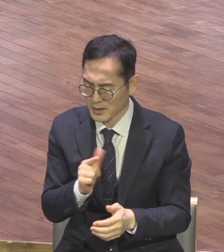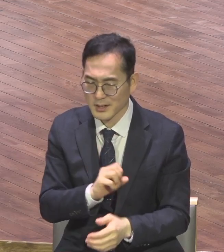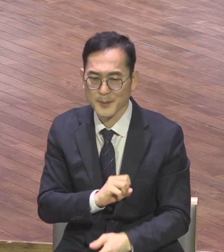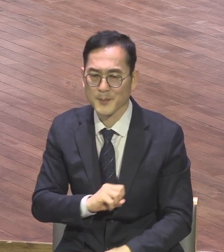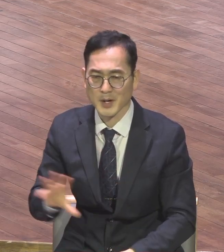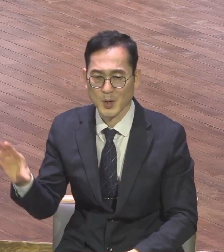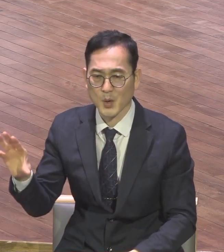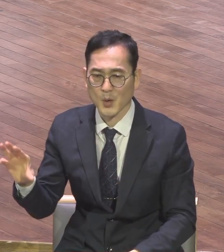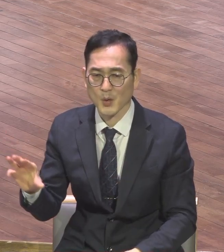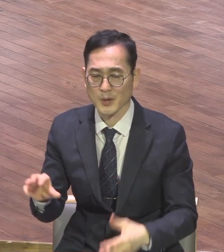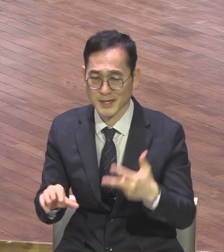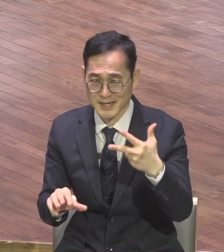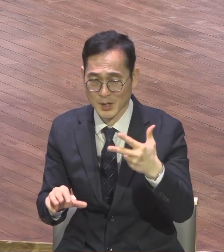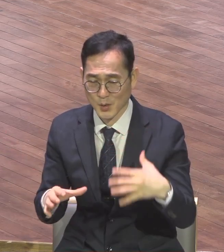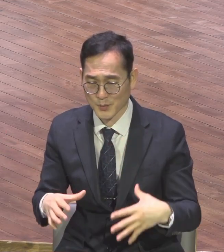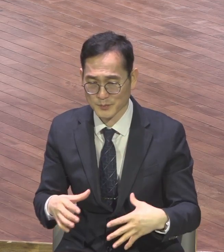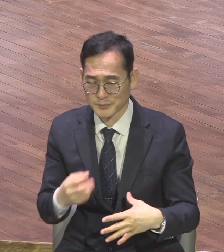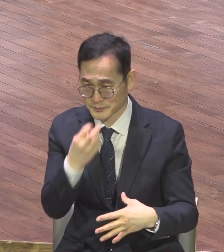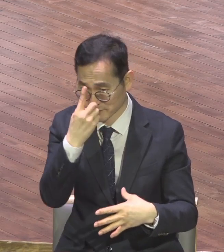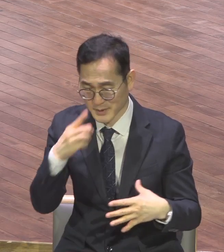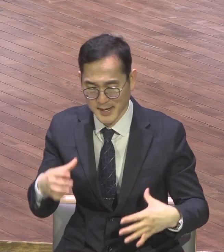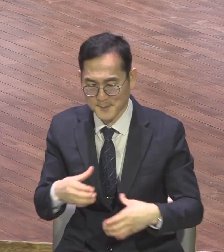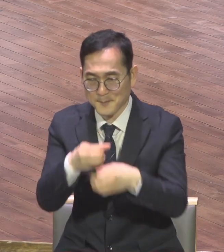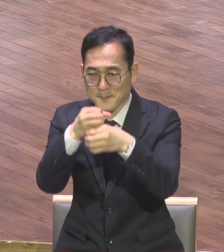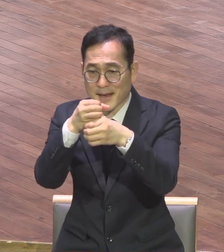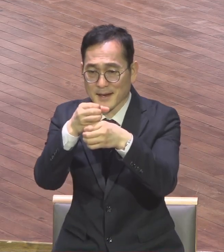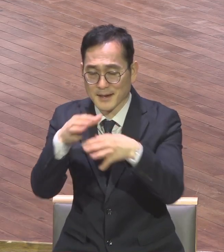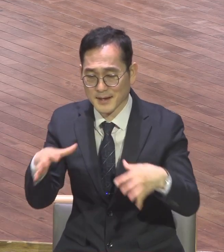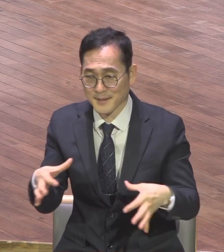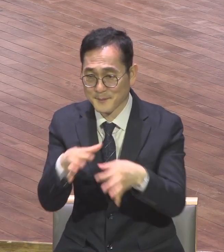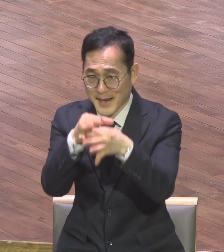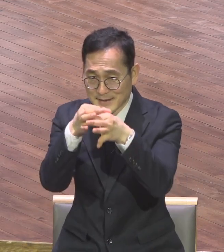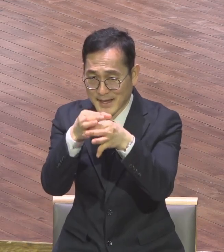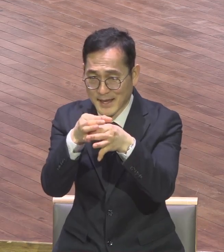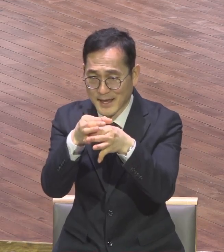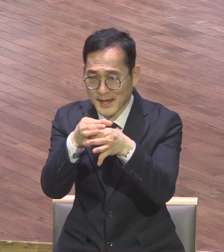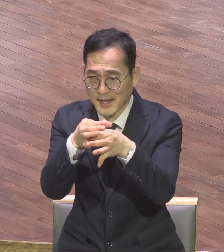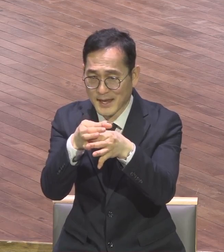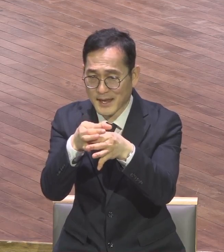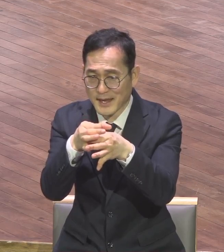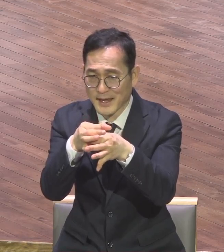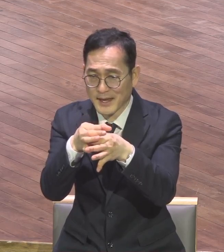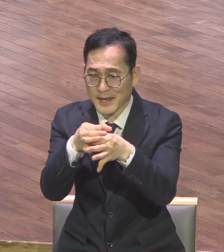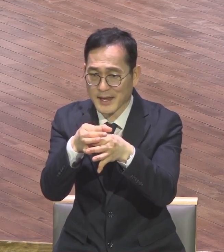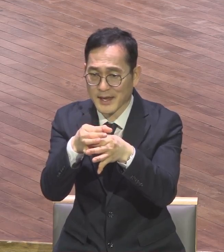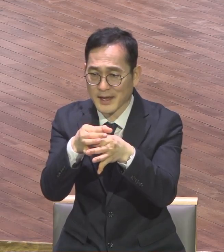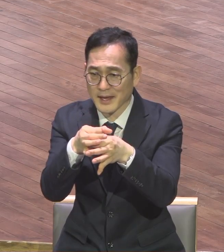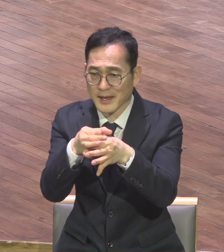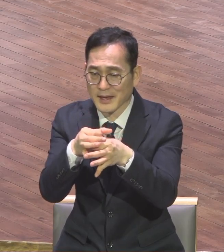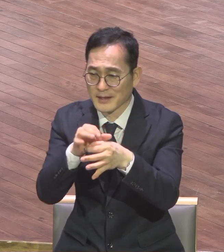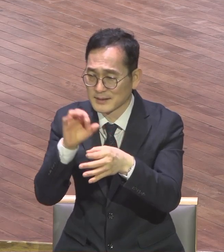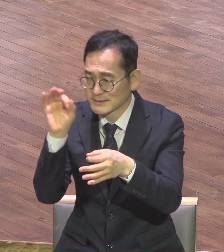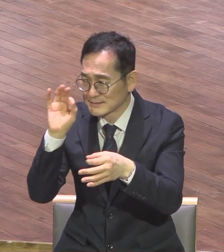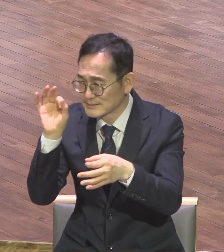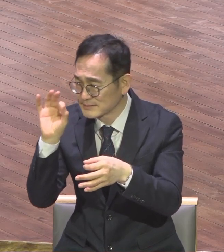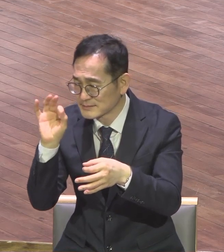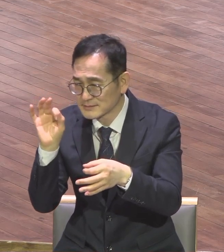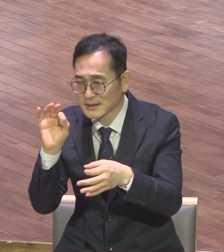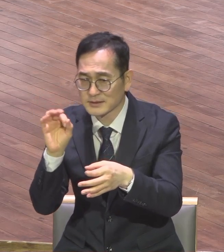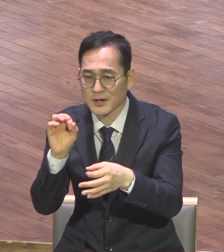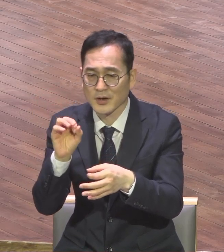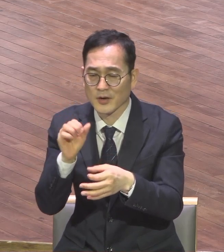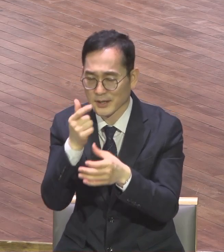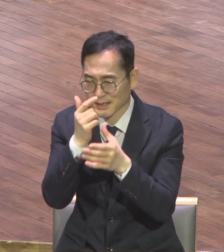일곱 망대를 그렇게 찾아서 기도를 누려야 된다라는 메시지였습니다. 자,